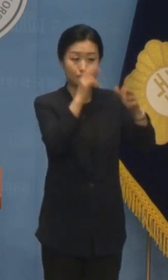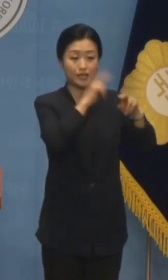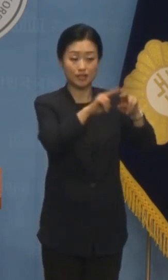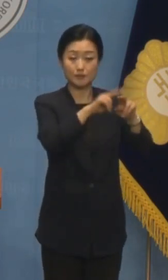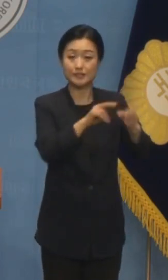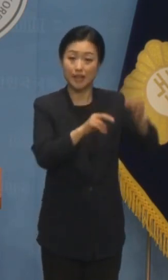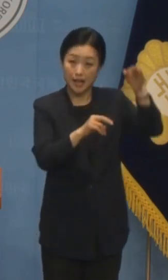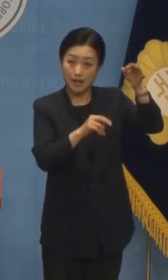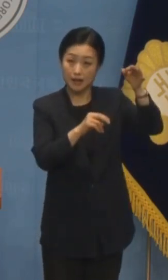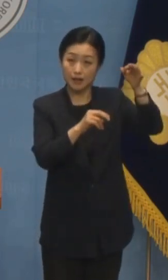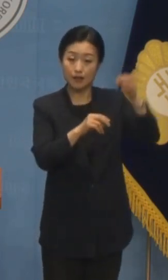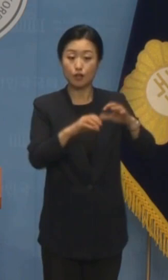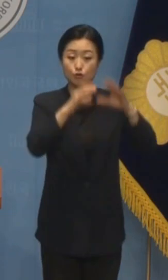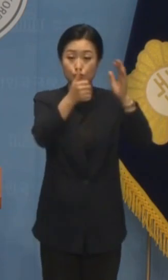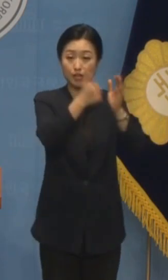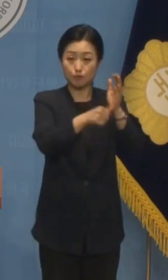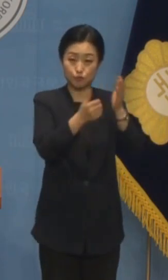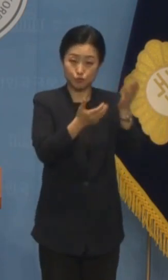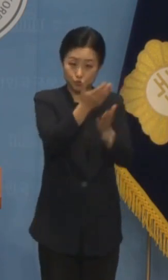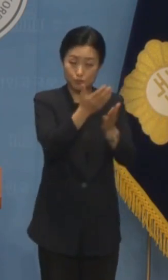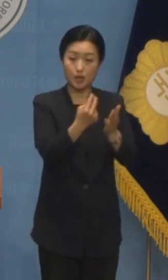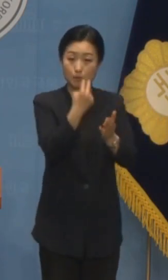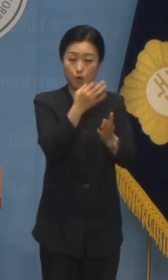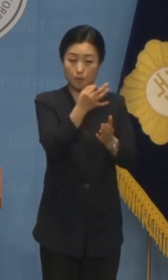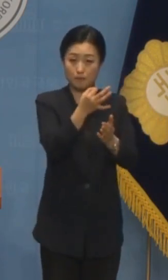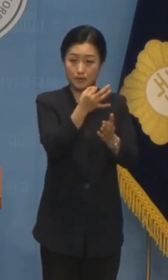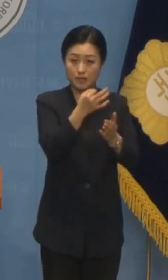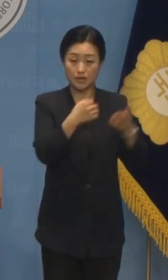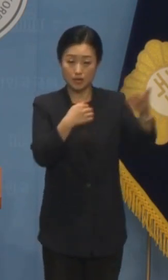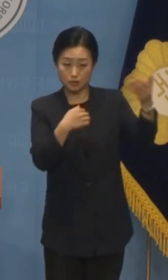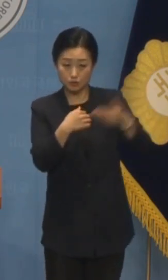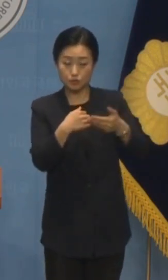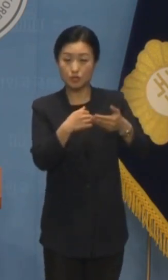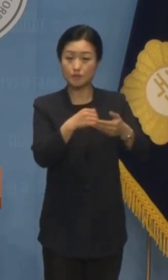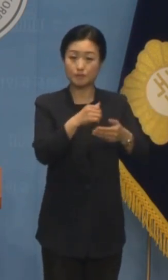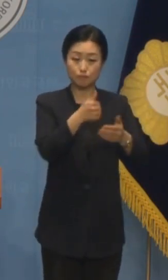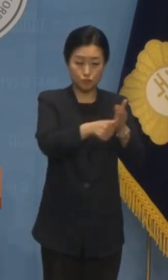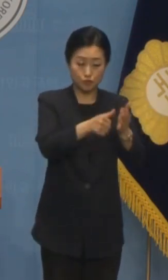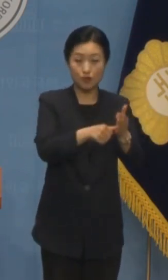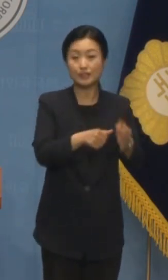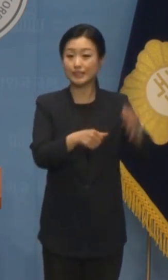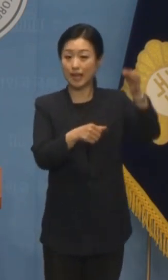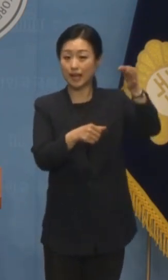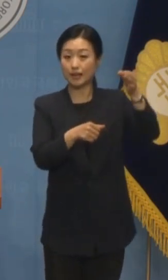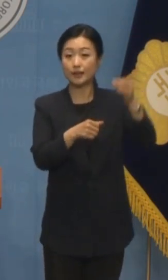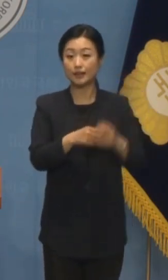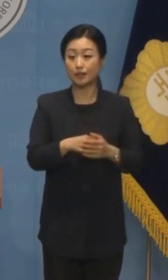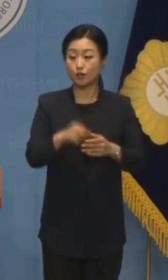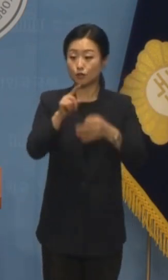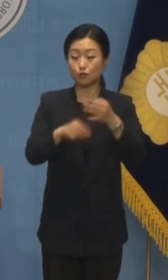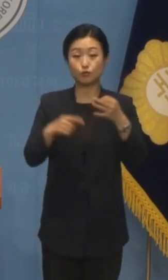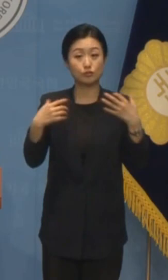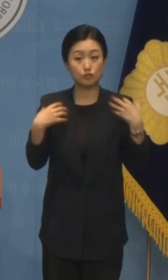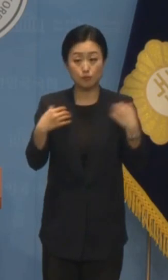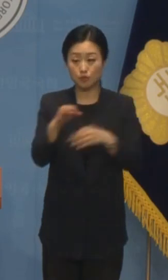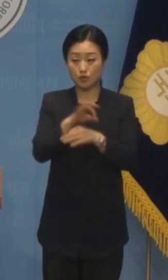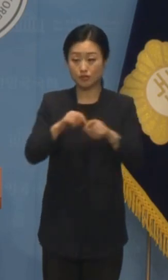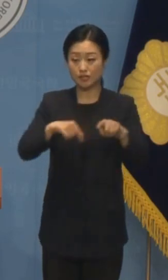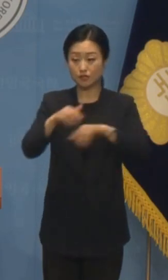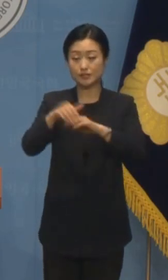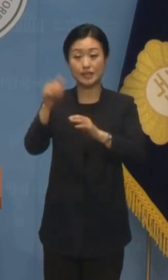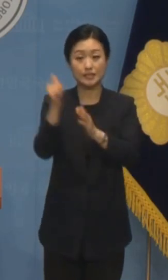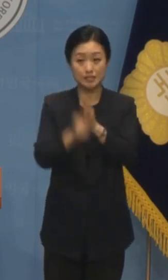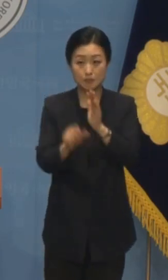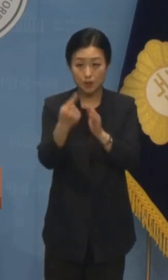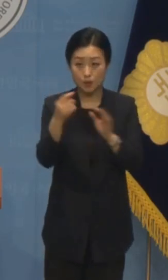인상, 그리고 국제물류비와 보험료 인상 등에 의한 수입 상품 가격의 인상, 그리고 윤석열 정부의 경제정책 실패에